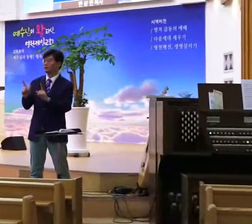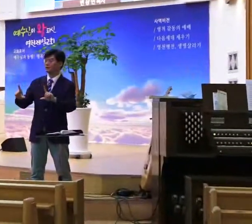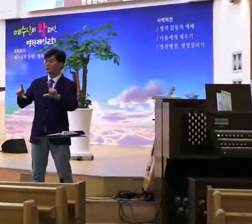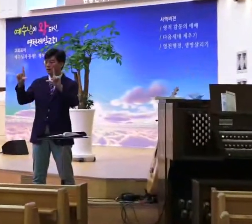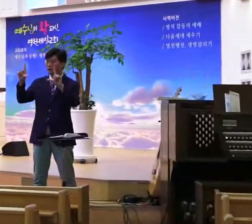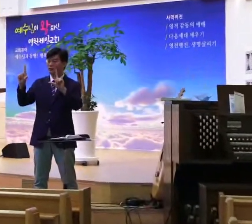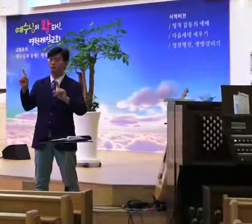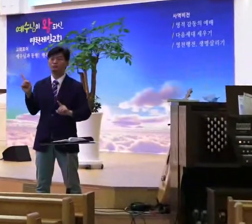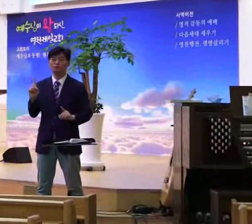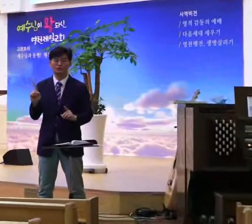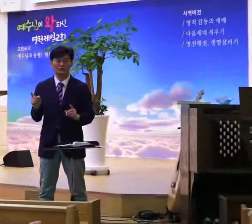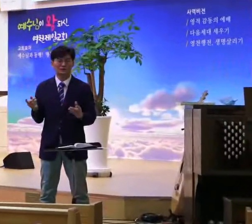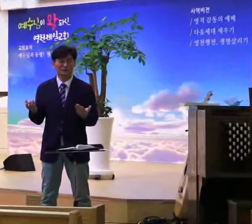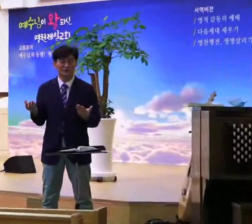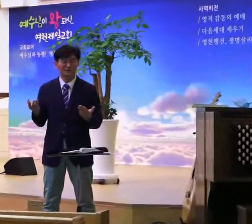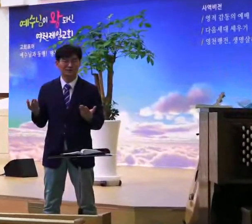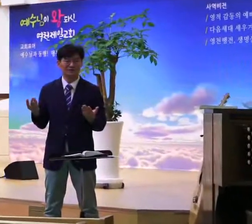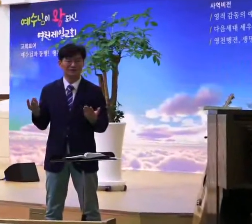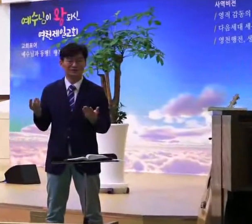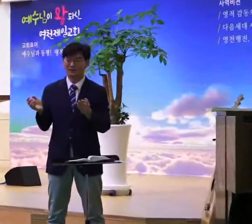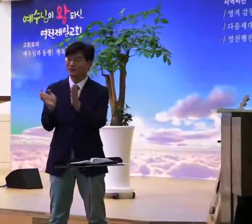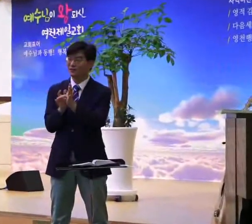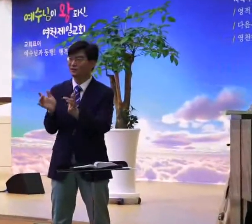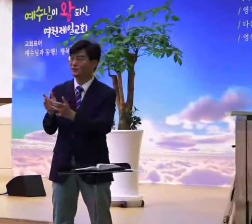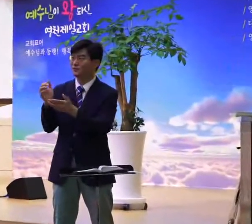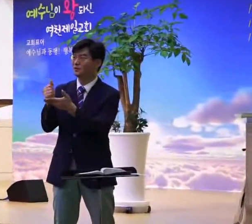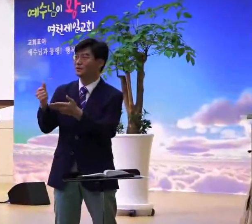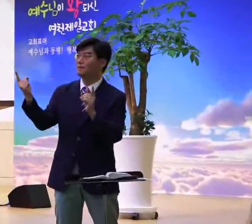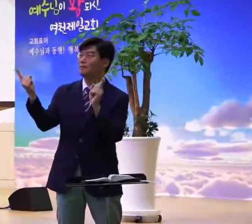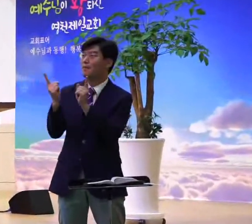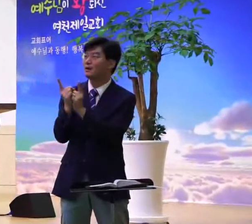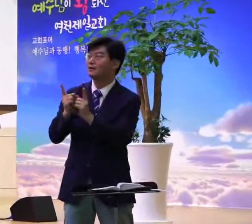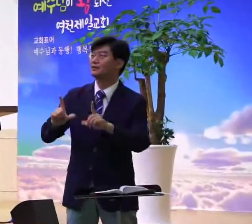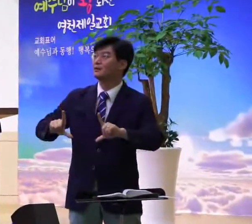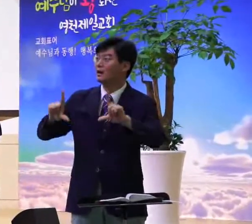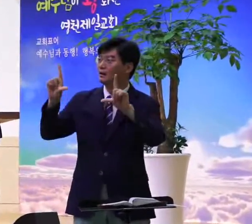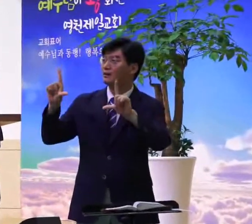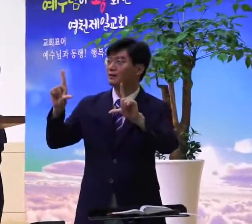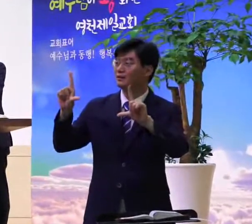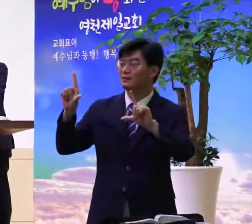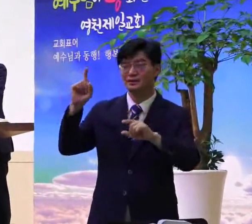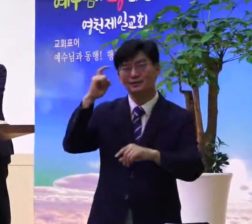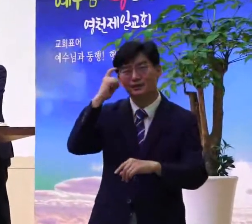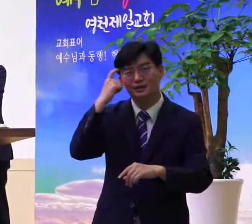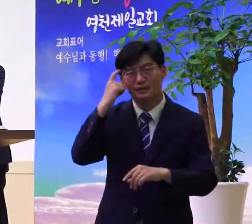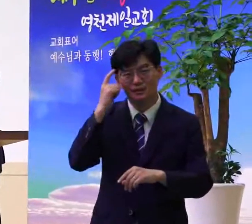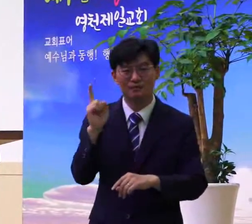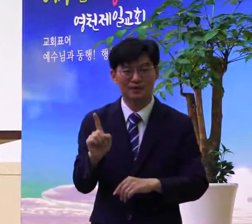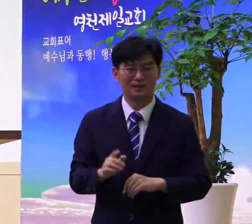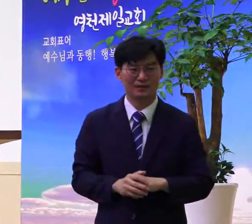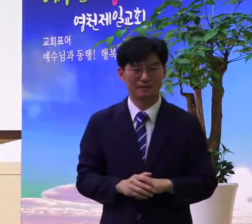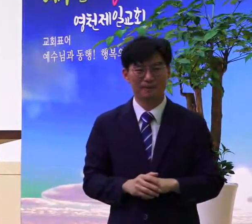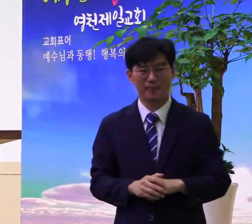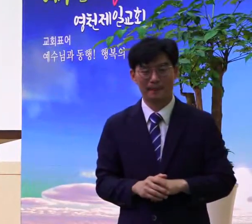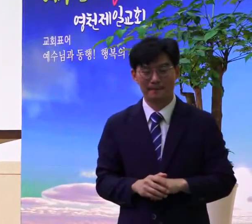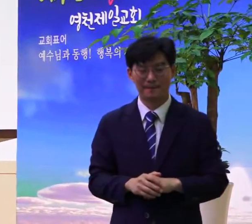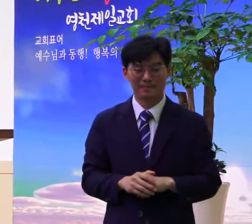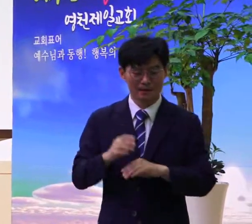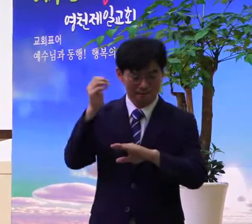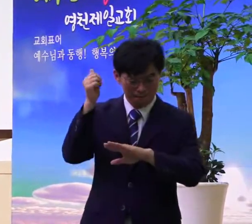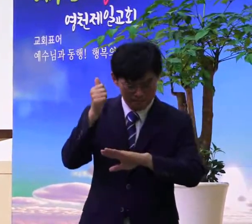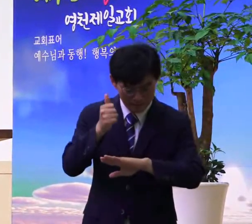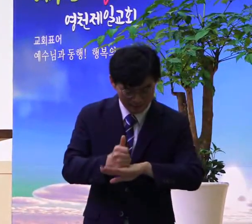성경에 기록되어 있는 것처럼 주님이 오셔서 양과 염소를 구분하고 내가 양의 무리에 있는 것을 확인하며 최후